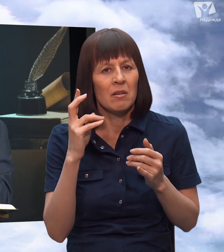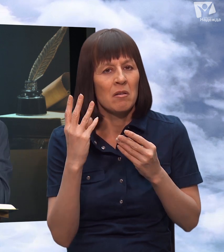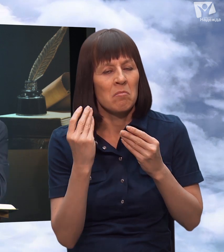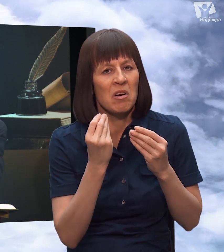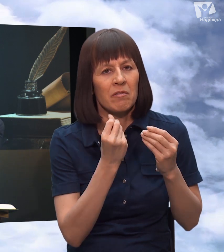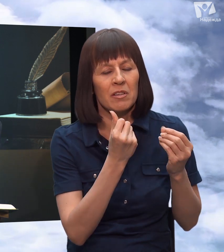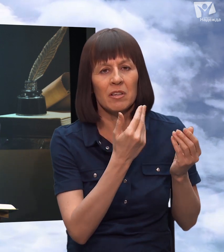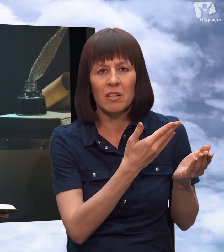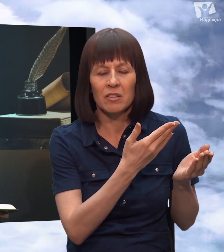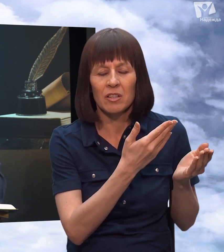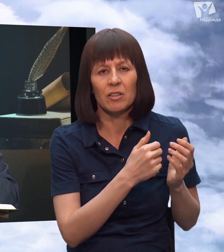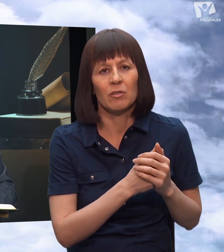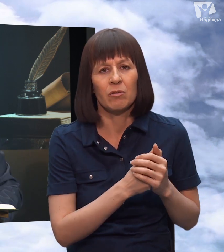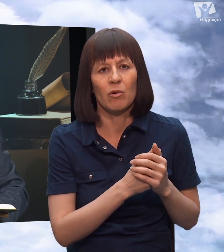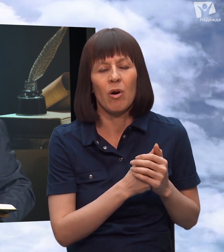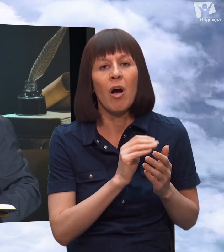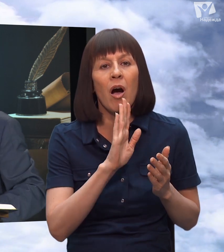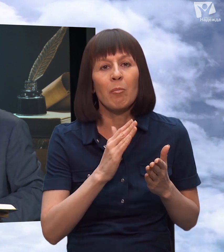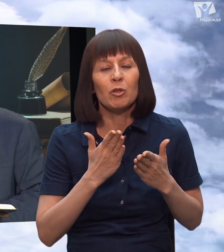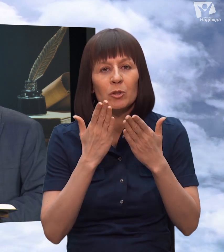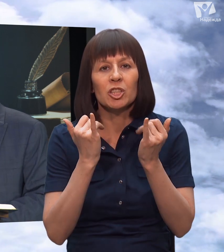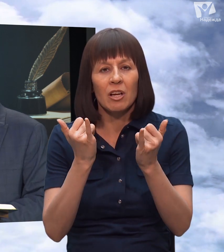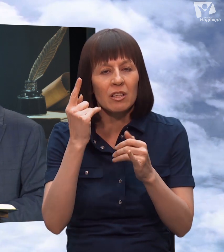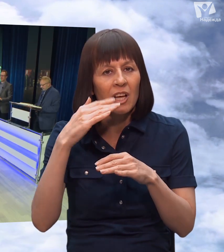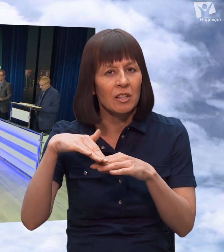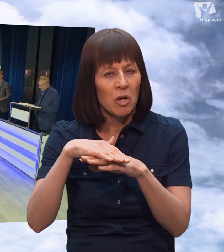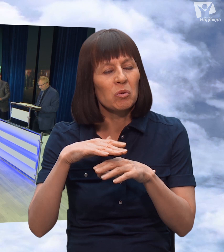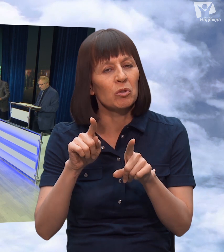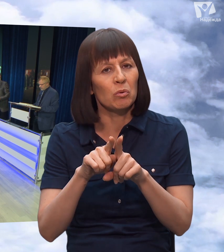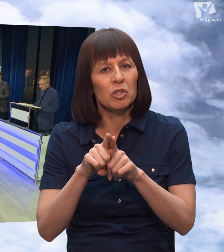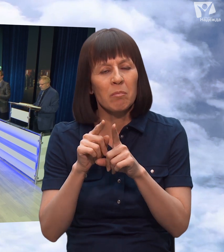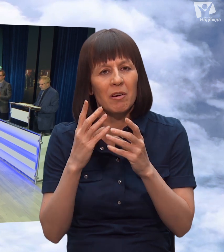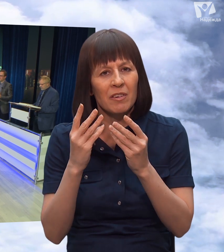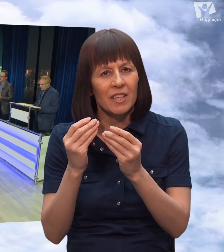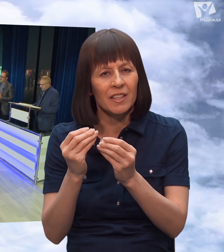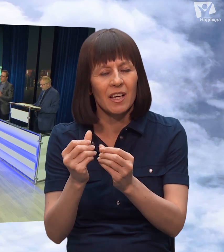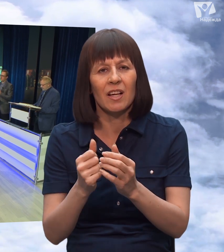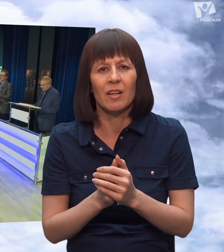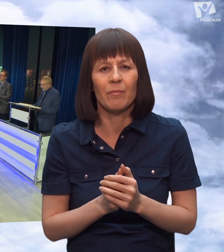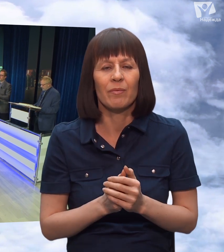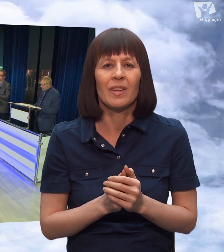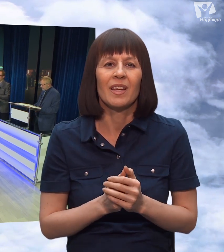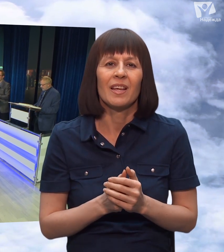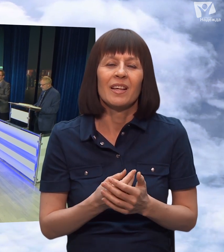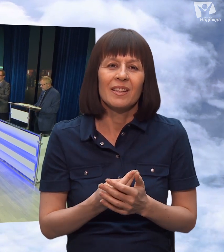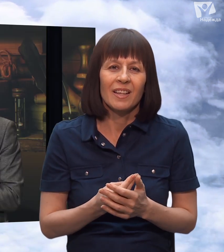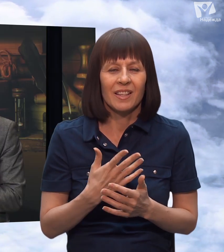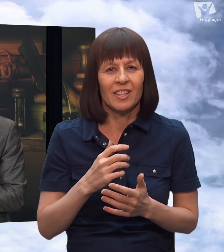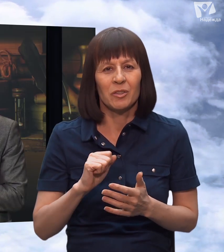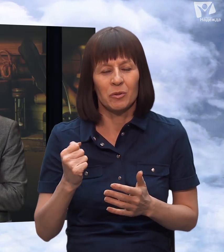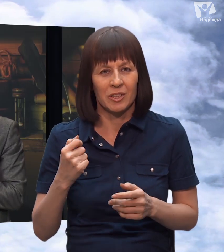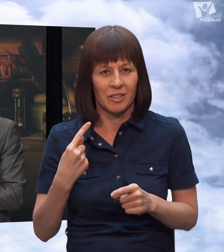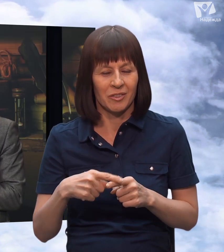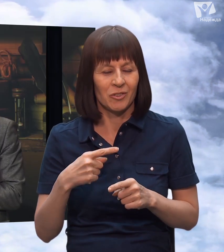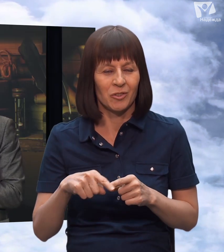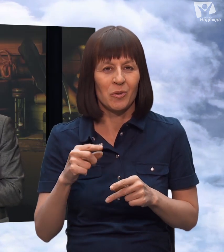слушателей и в том числе на осью спасибо большое друзья наше время подходит концу мне хотелось бы чтобы каждый из вас коротко